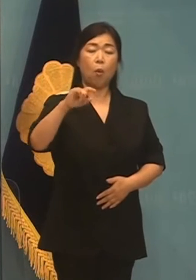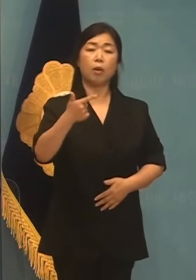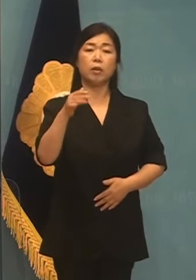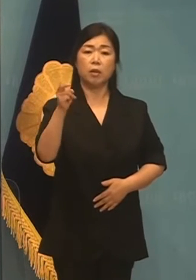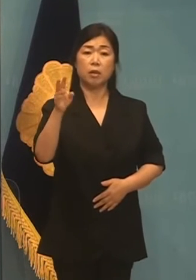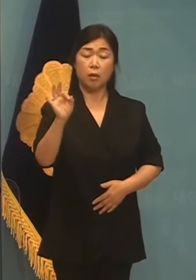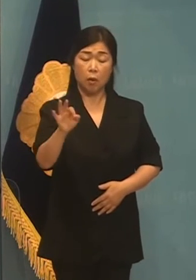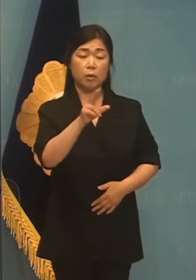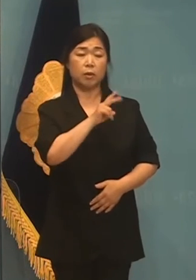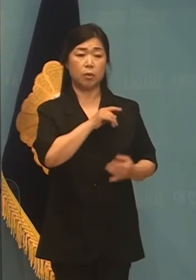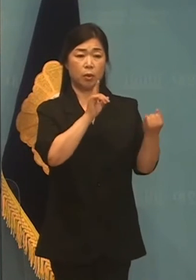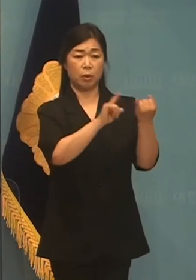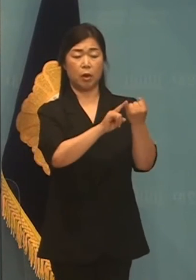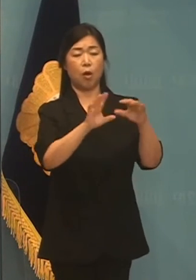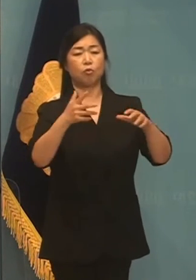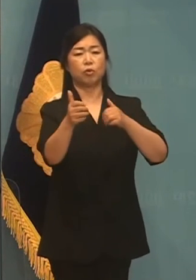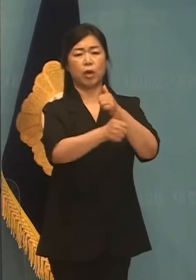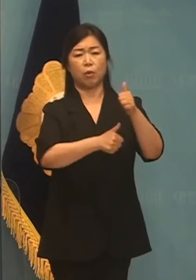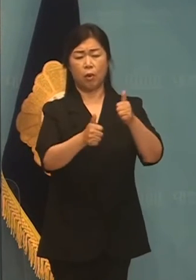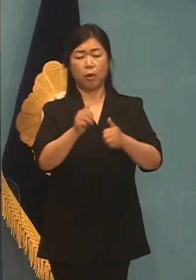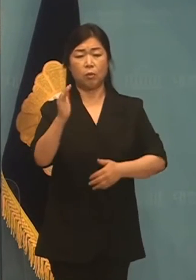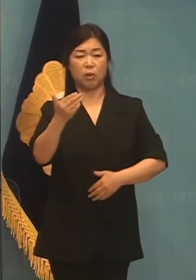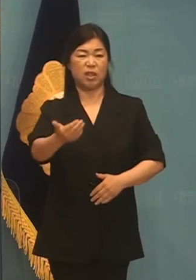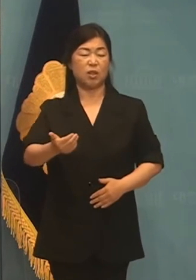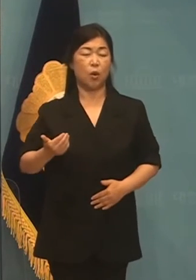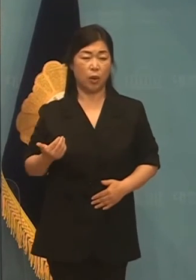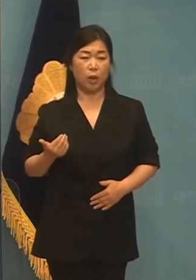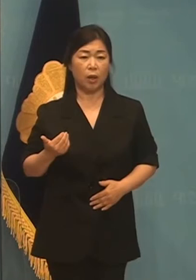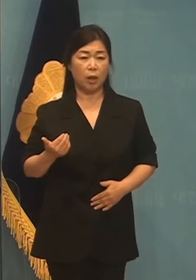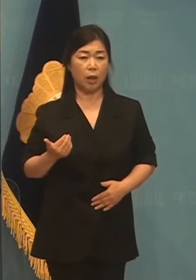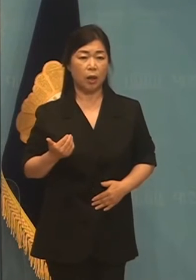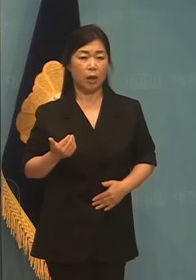양희원영 의원이 국회의원이 되기 전에